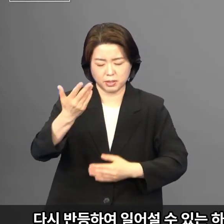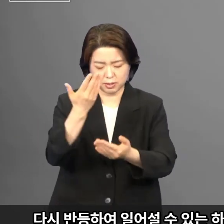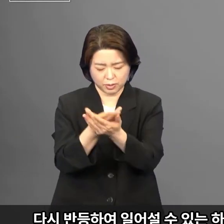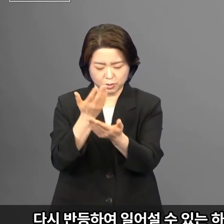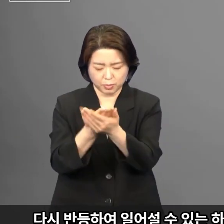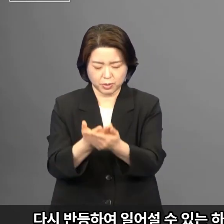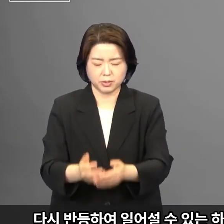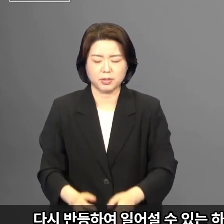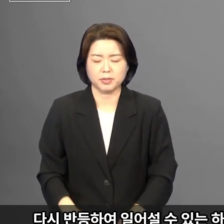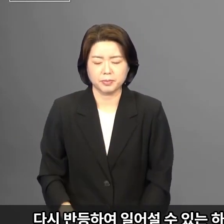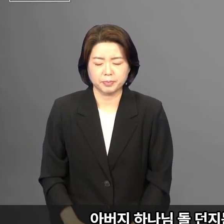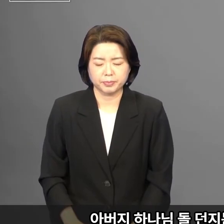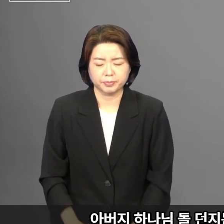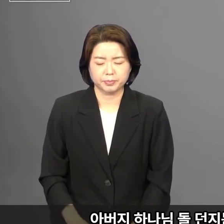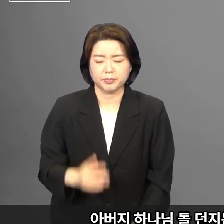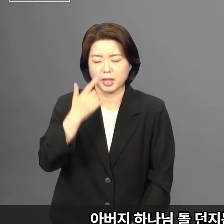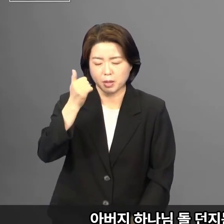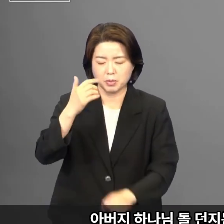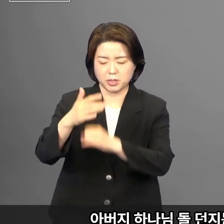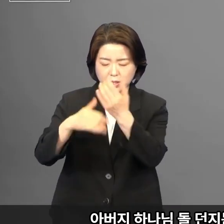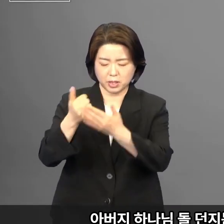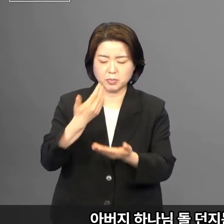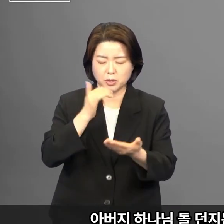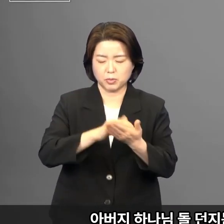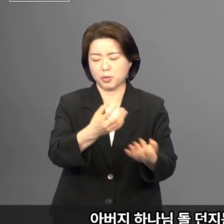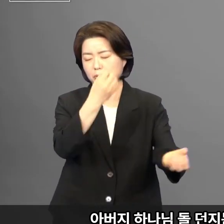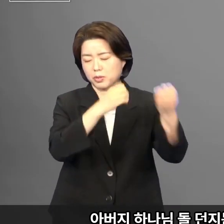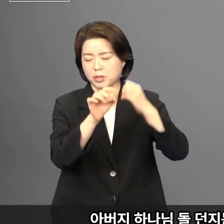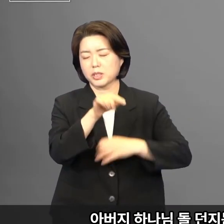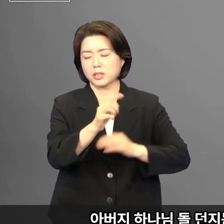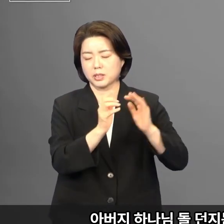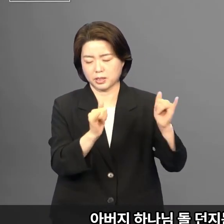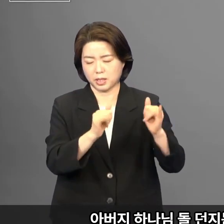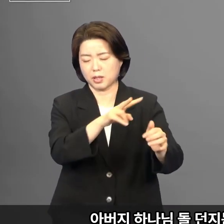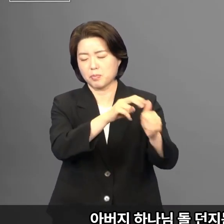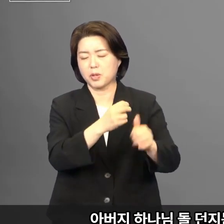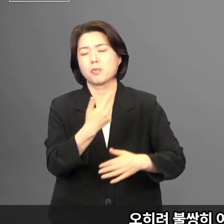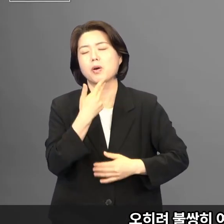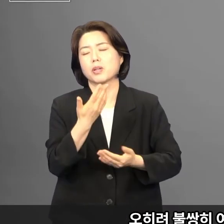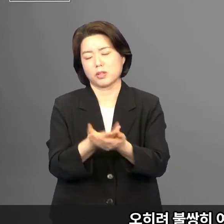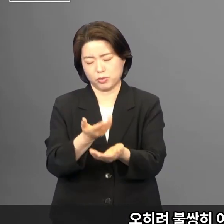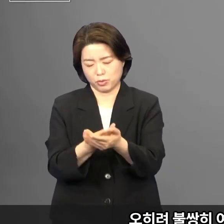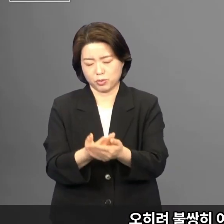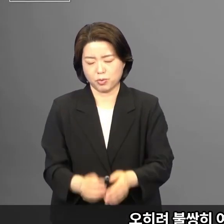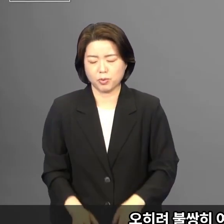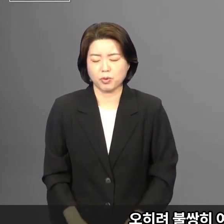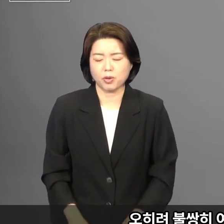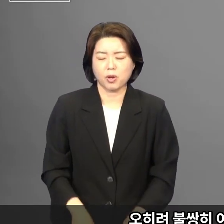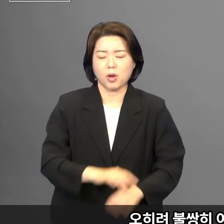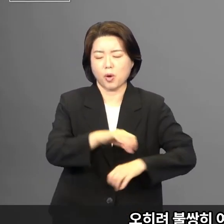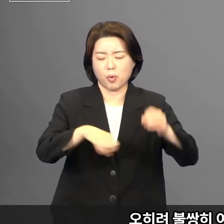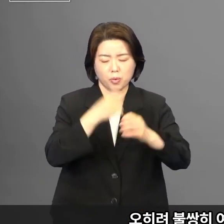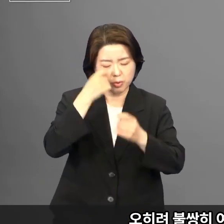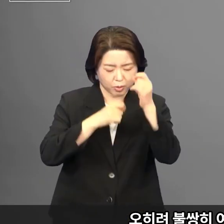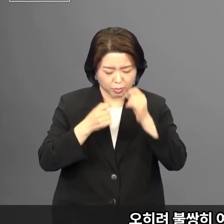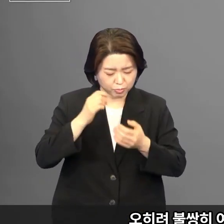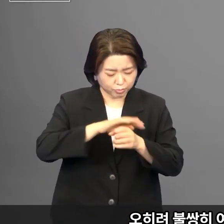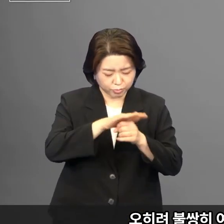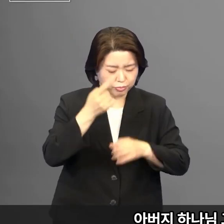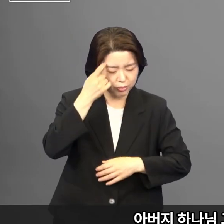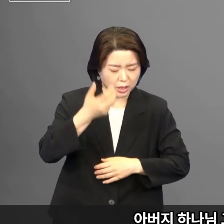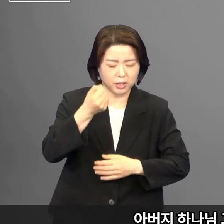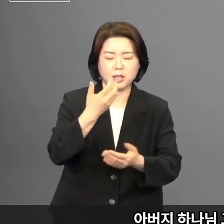하여 주시옵소서. 아버지 하나님, 돌 던지는 사람 미워하지 않게 하시고 오히려 불쌍히 여기게 하여